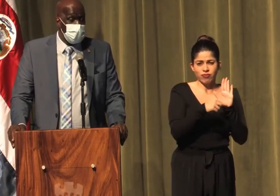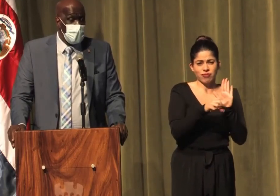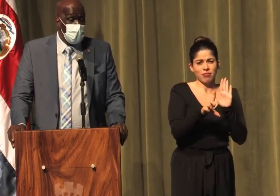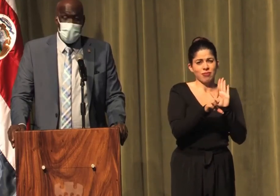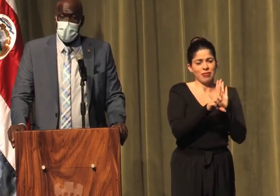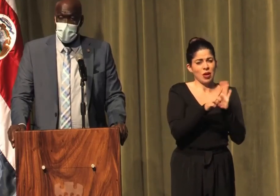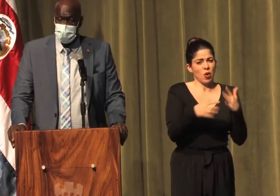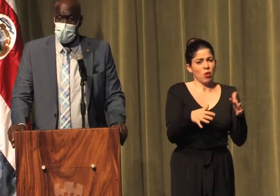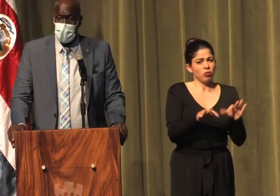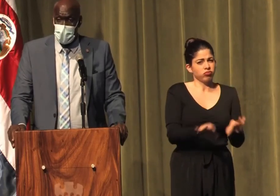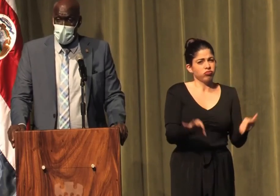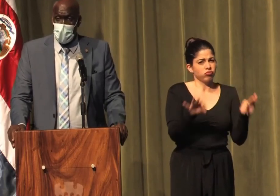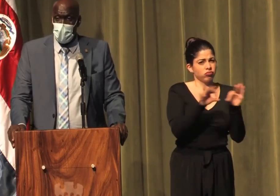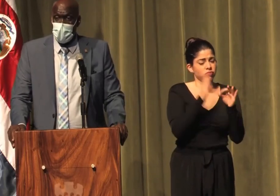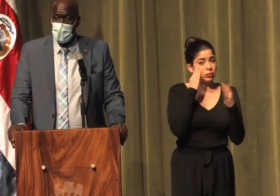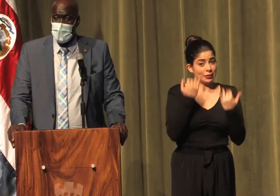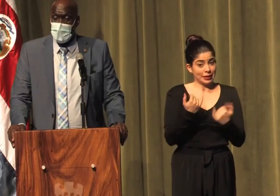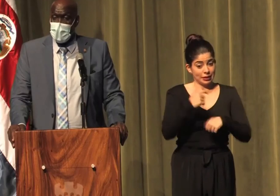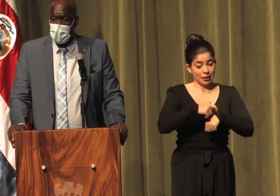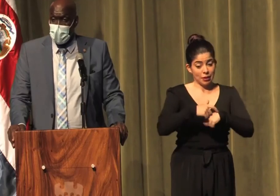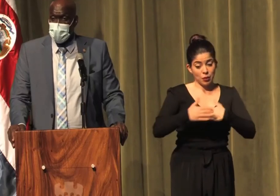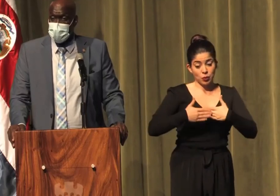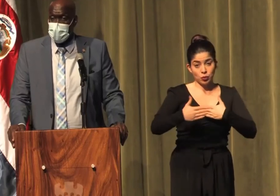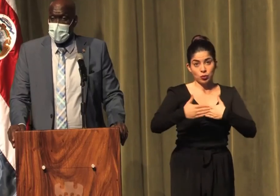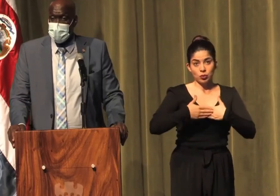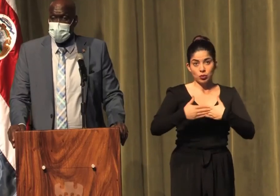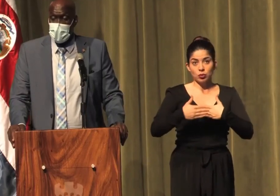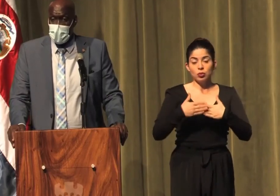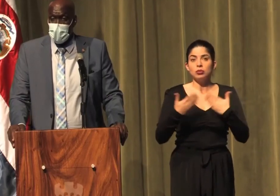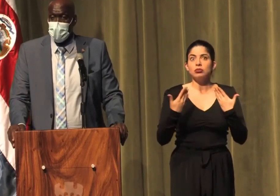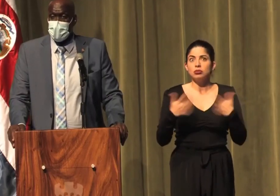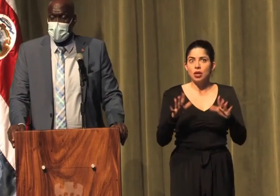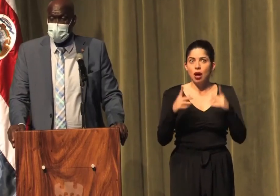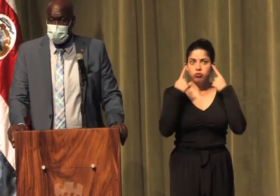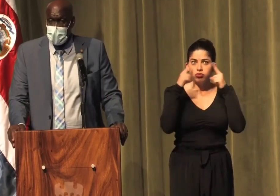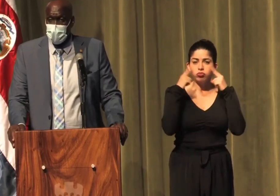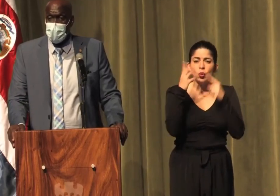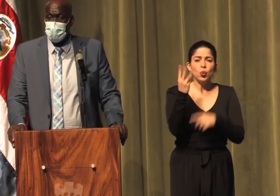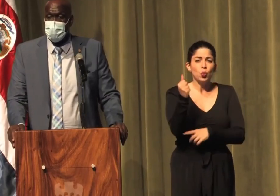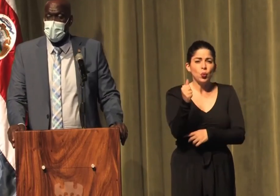sustantivas, porque en este periodo hemos sacado